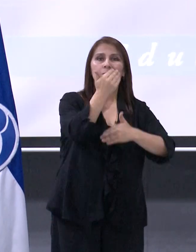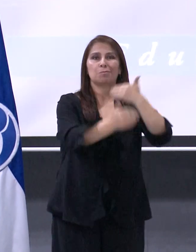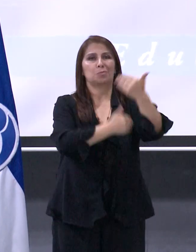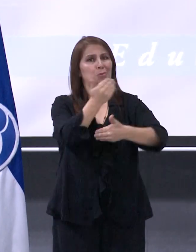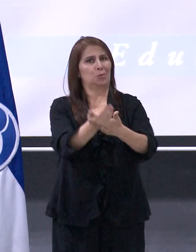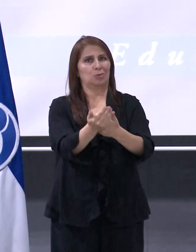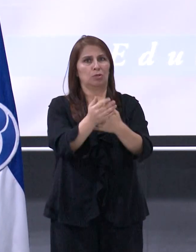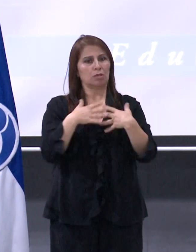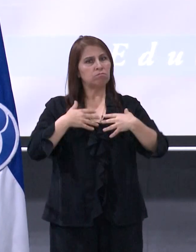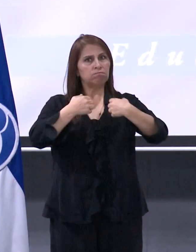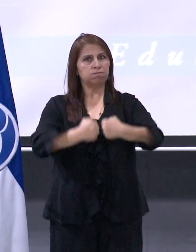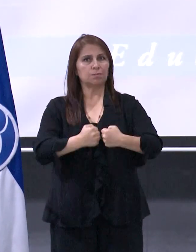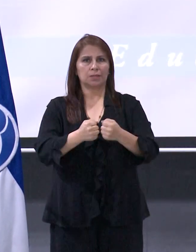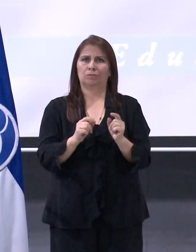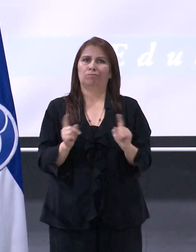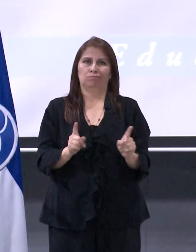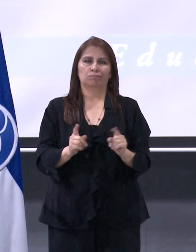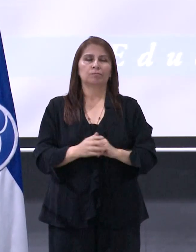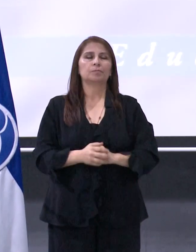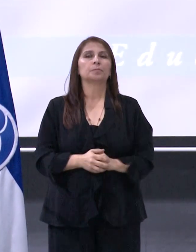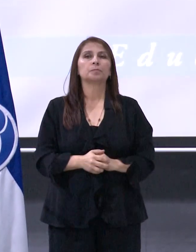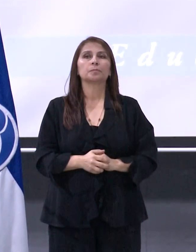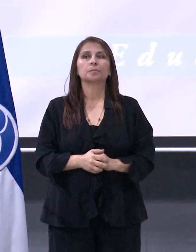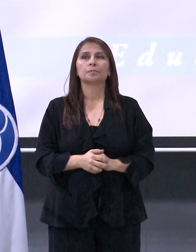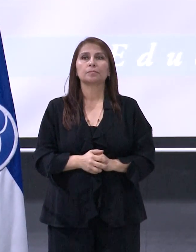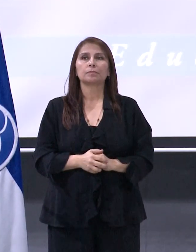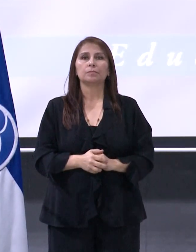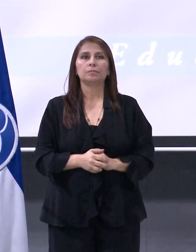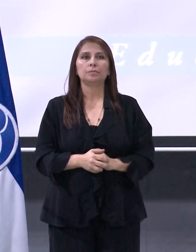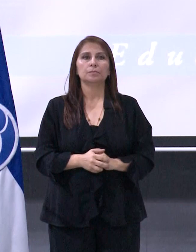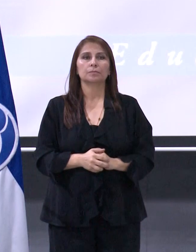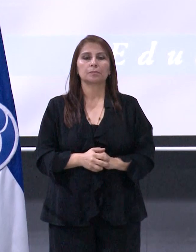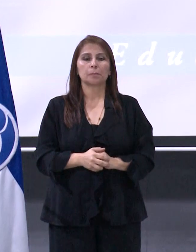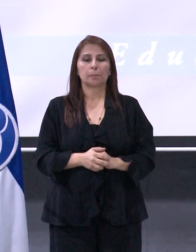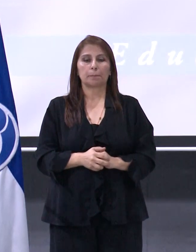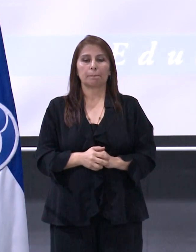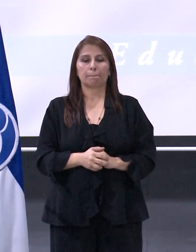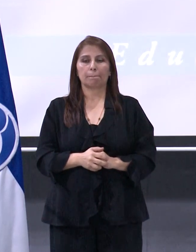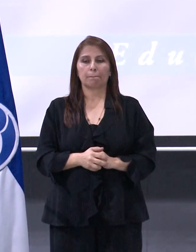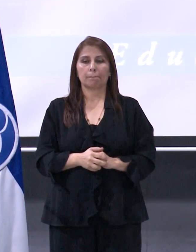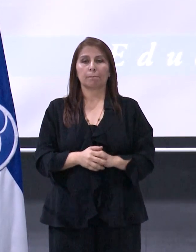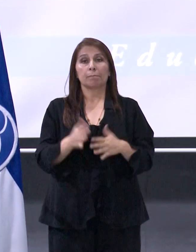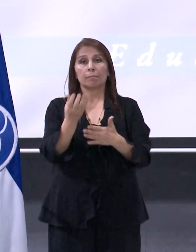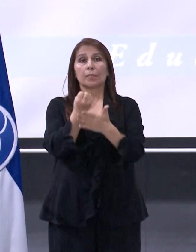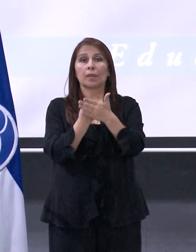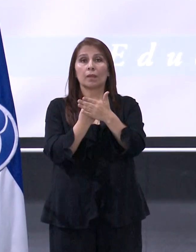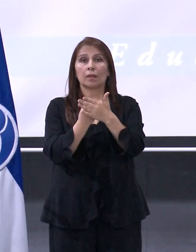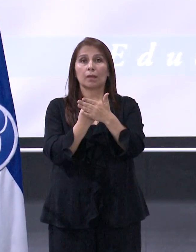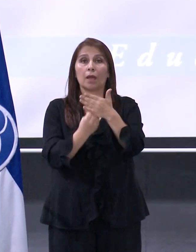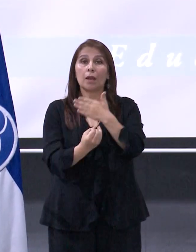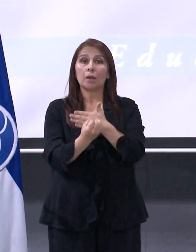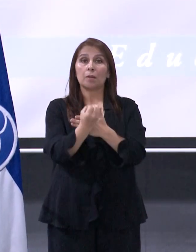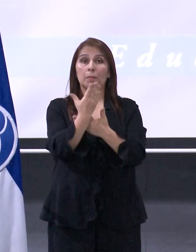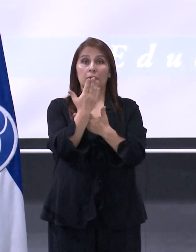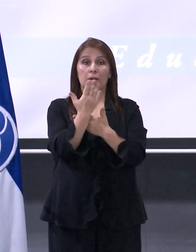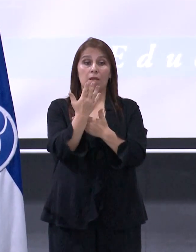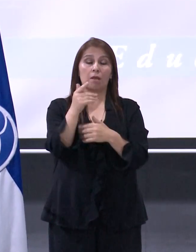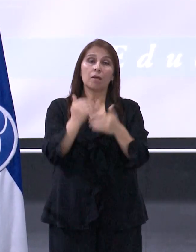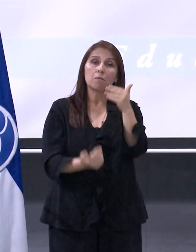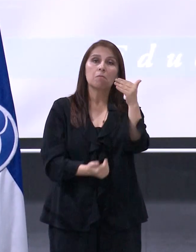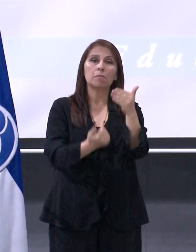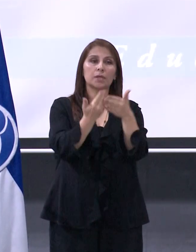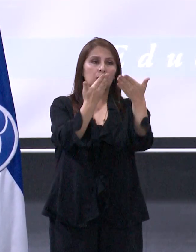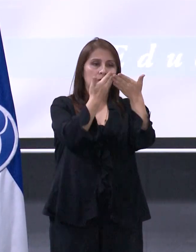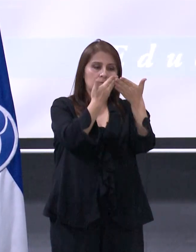consolidación hay que decir entonces que el pene abrió sus puertas